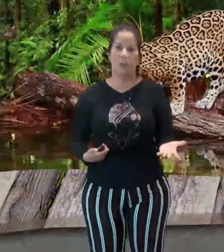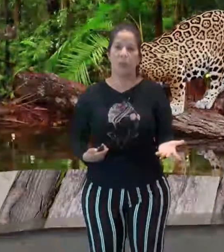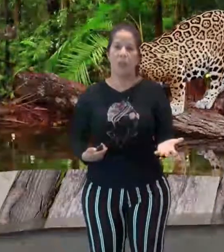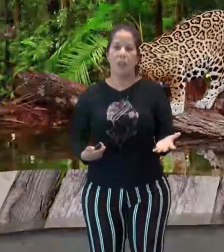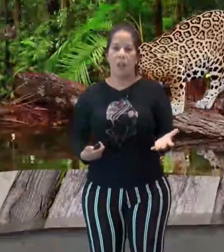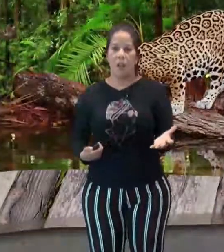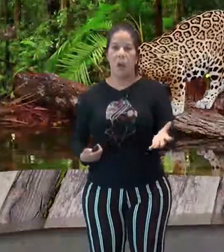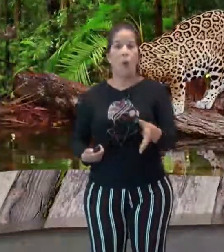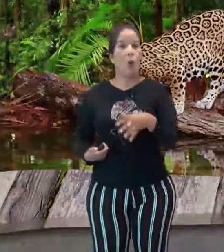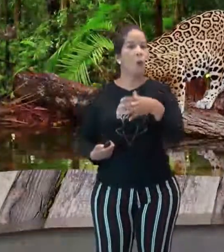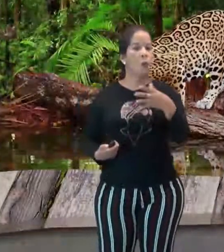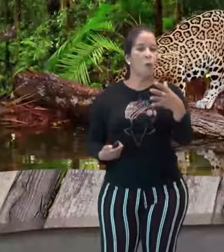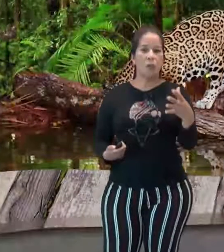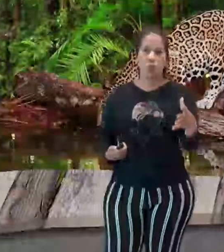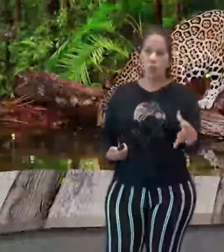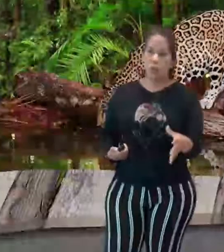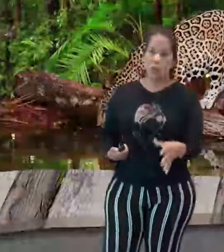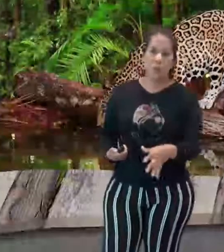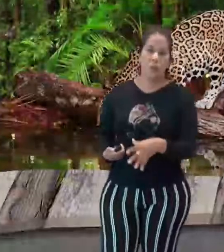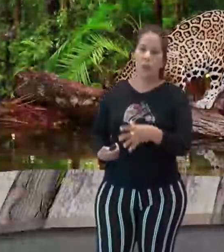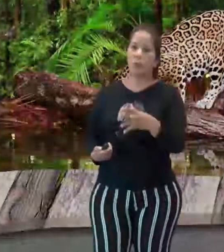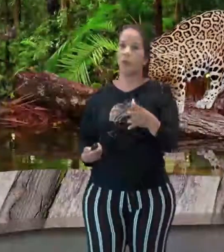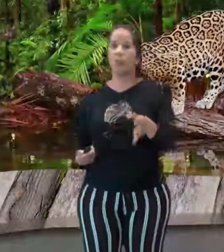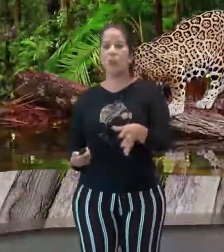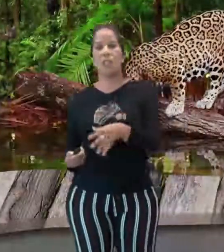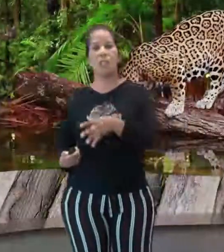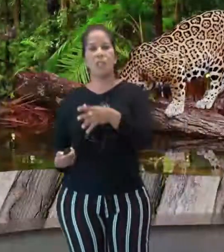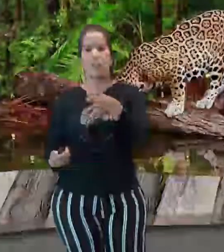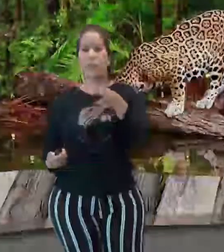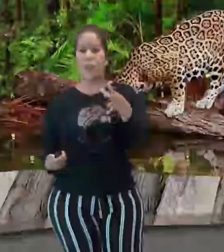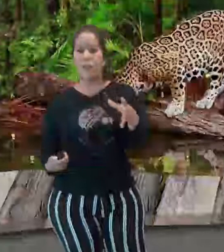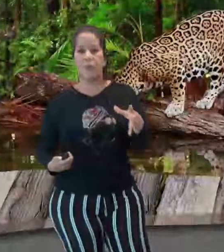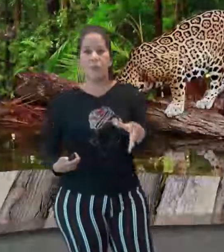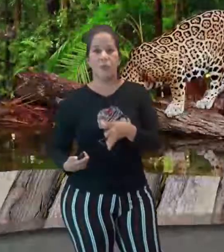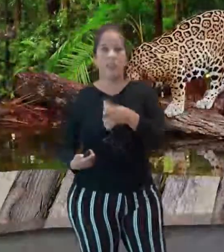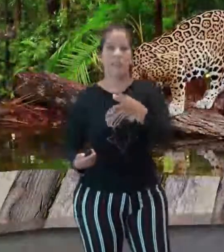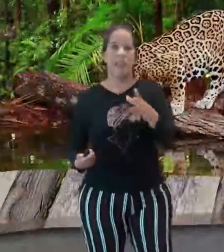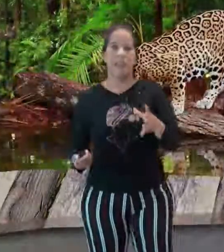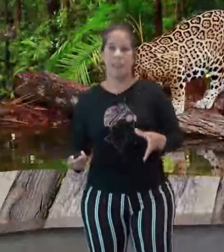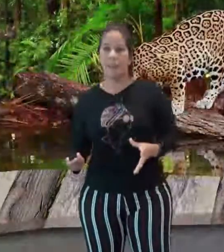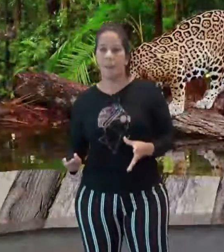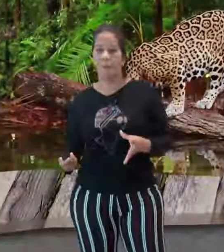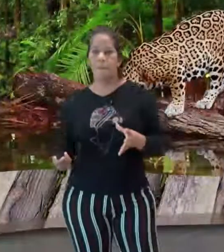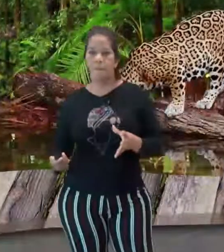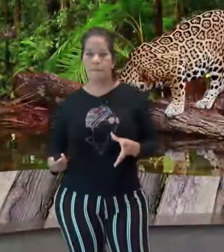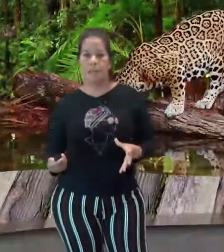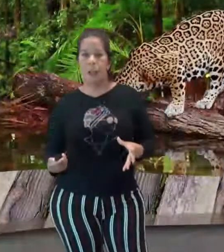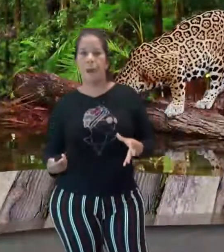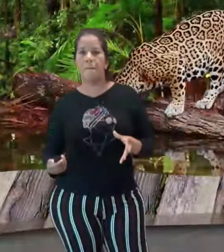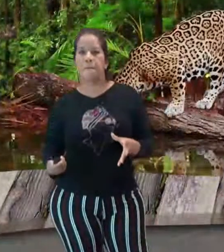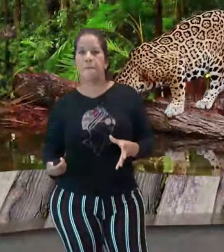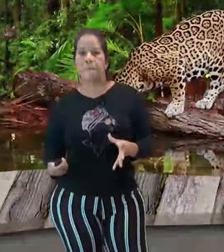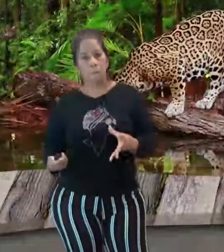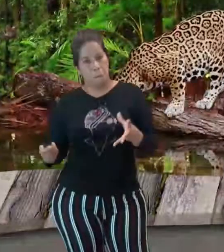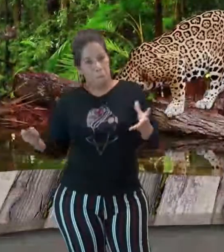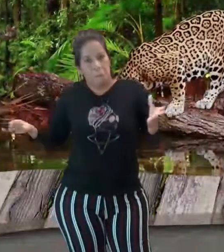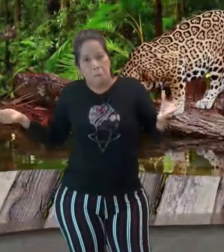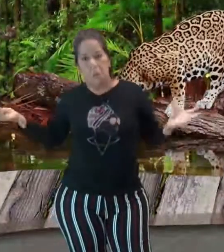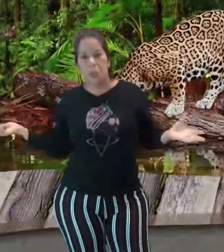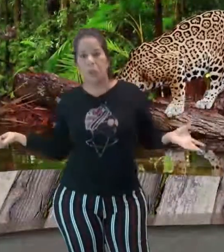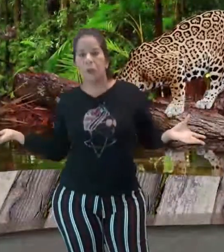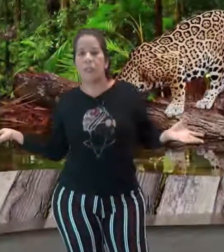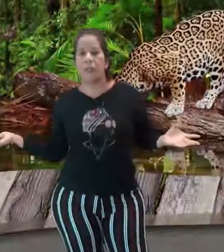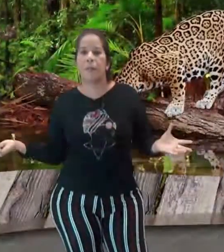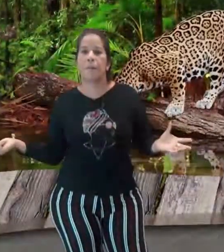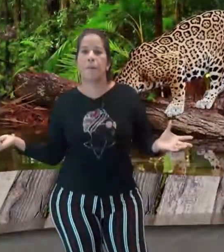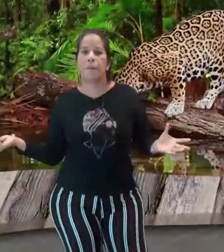reproduzir. Ou alguma situação faz com que todas essas fêmeas sejam estéreis, tá?